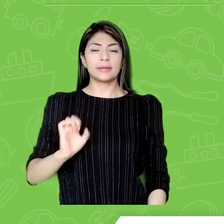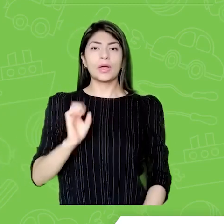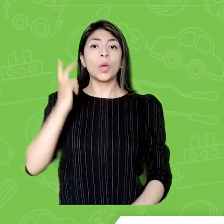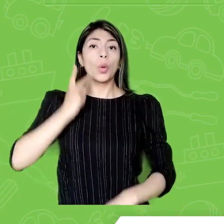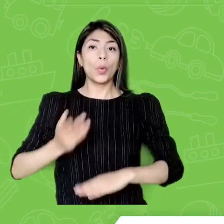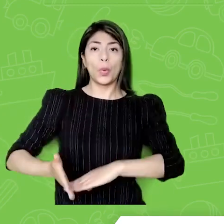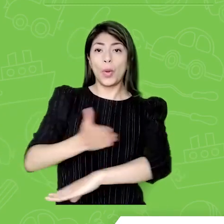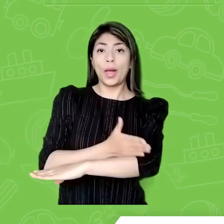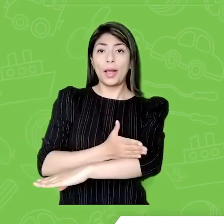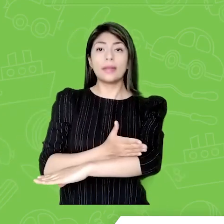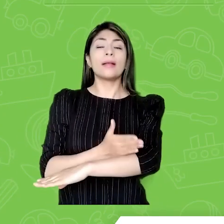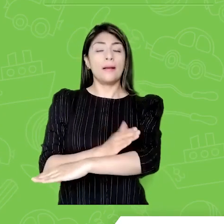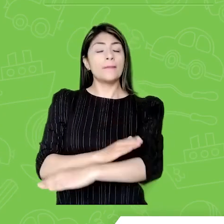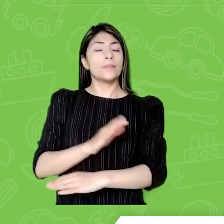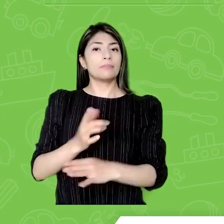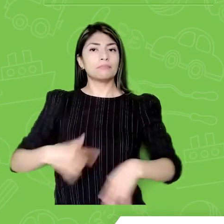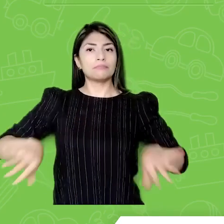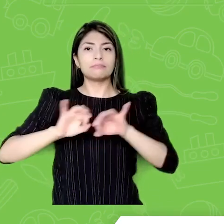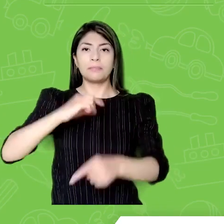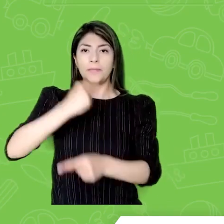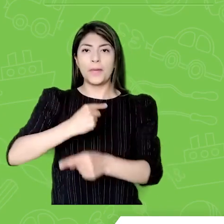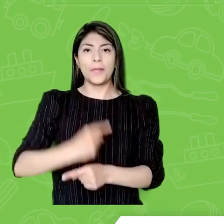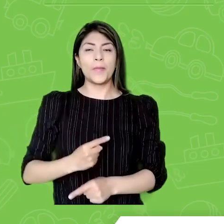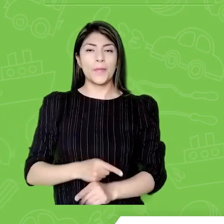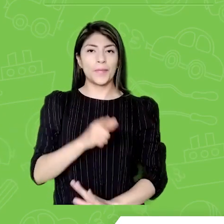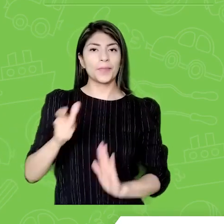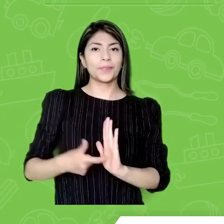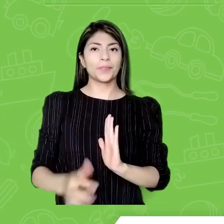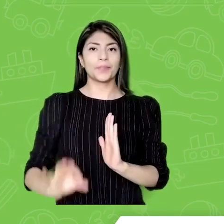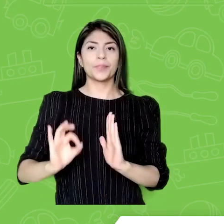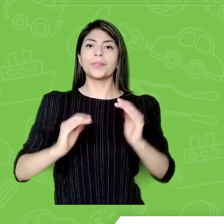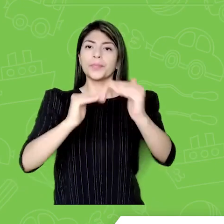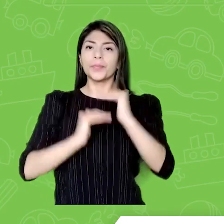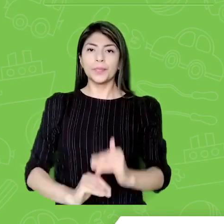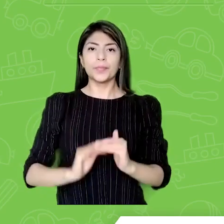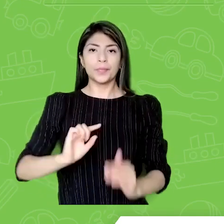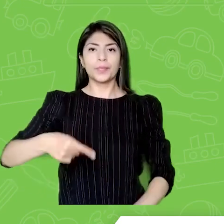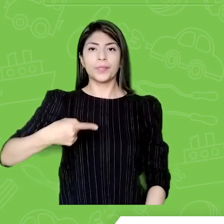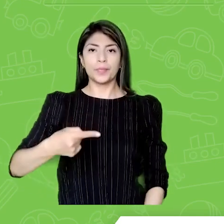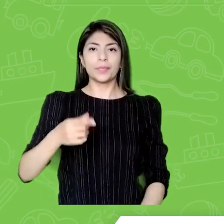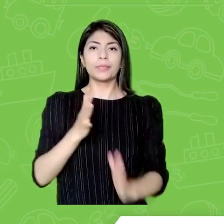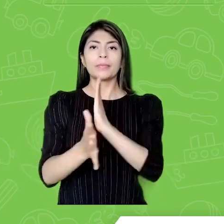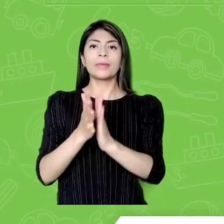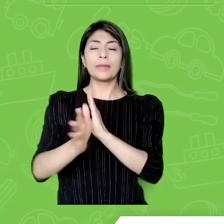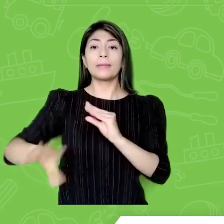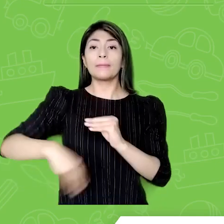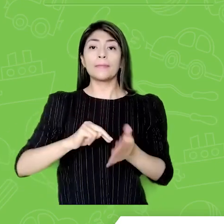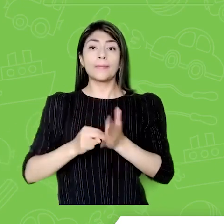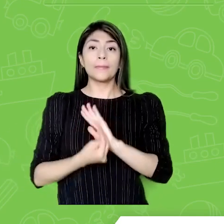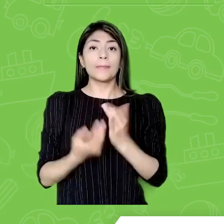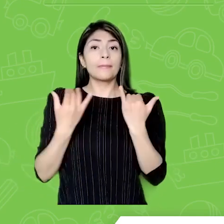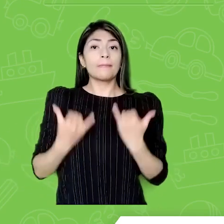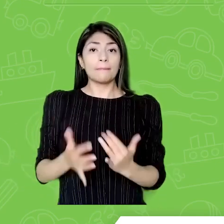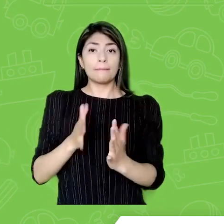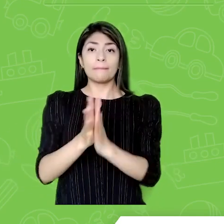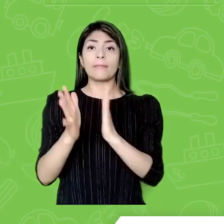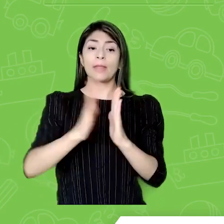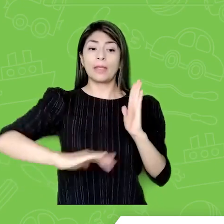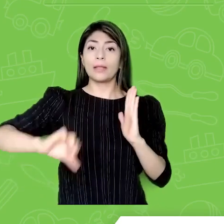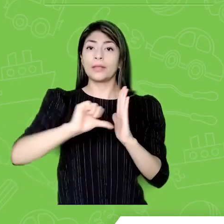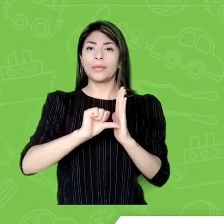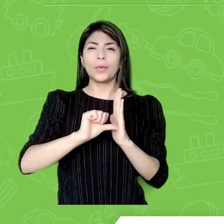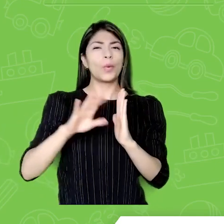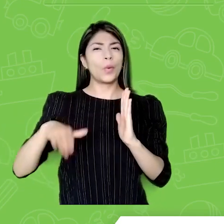de la ocurrencia efectiva de los mismos. Parágrafo 1. Sin perjuicio de lo establecido en este artículo,